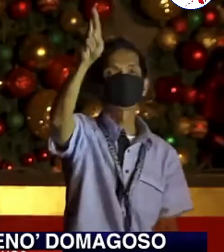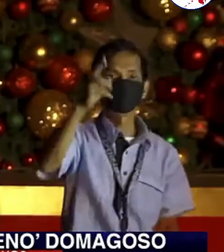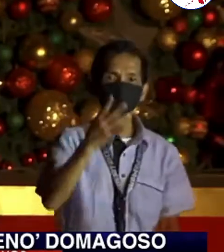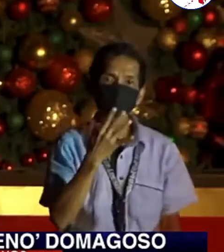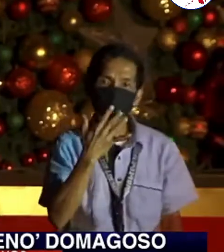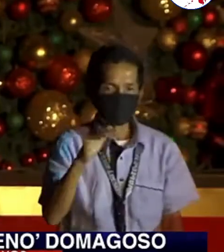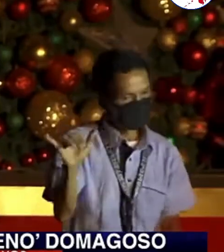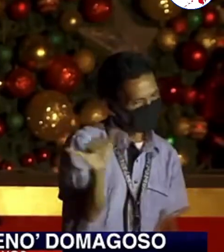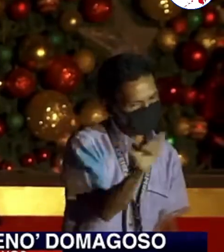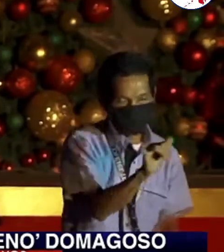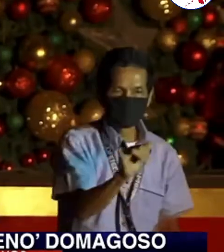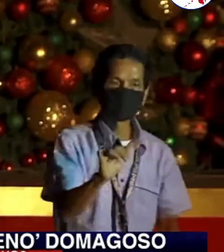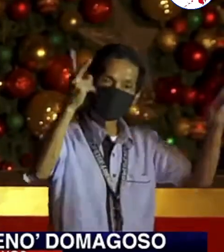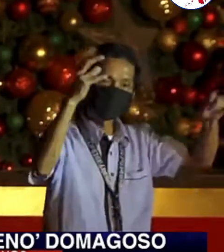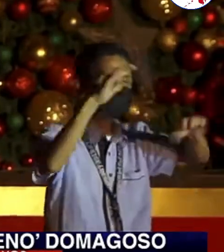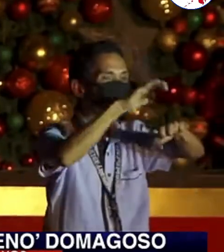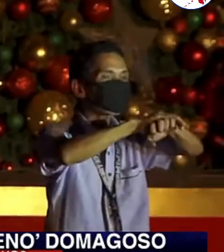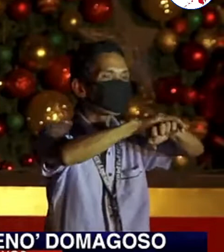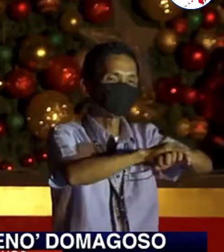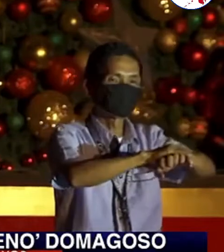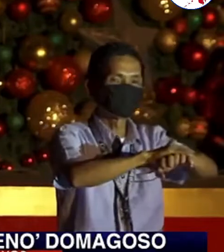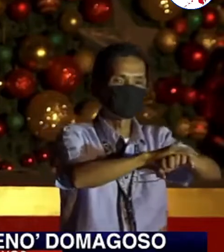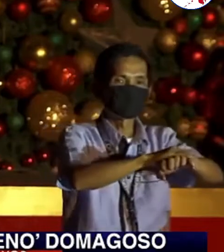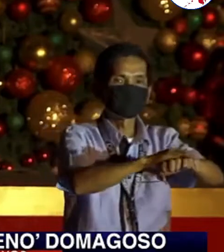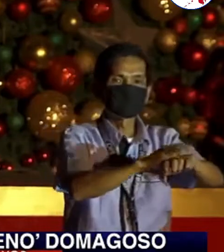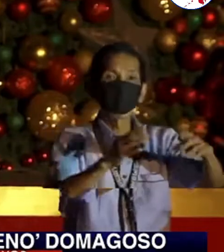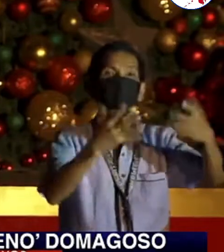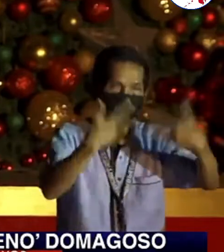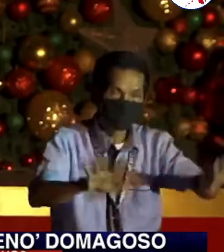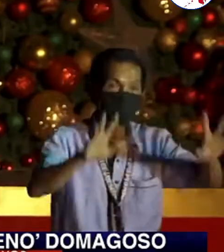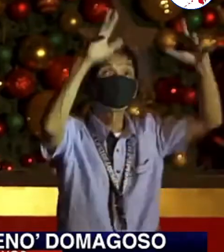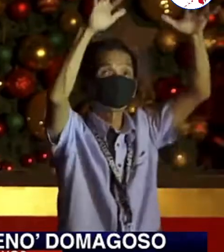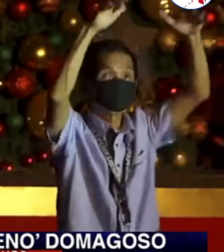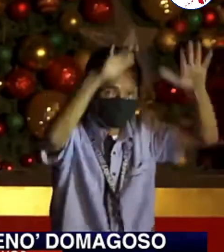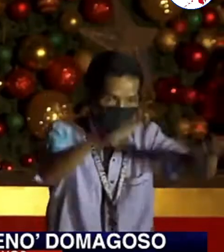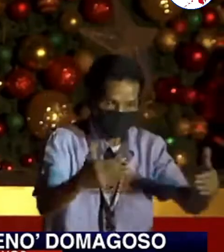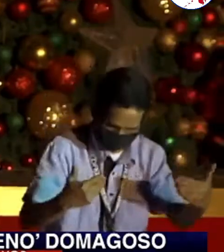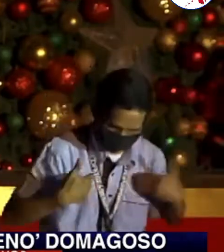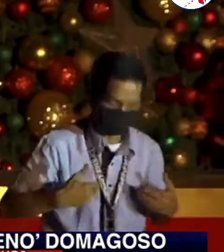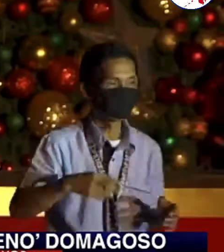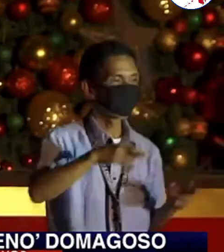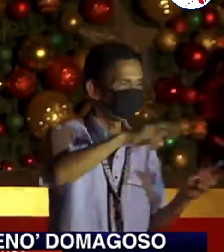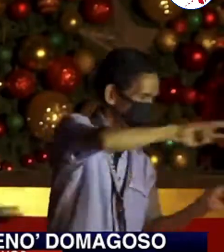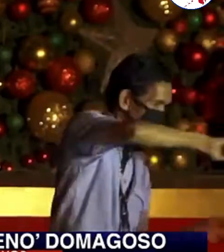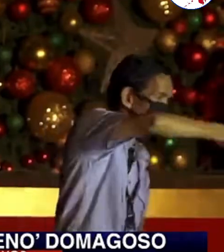Katulad ng kasabihan sa Ingles, after the rain, there is a rainbow.